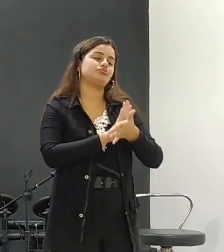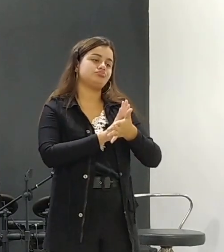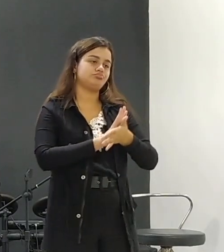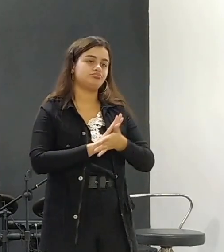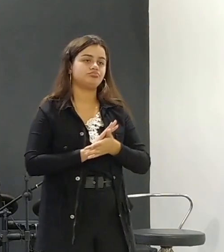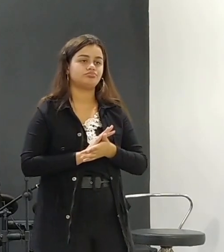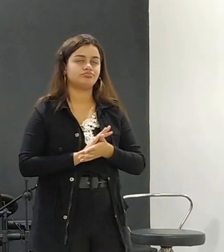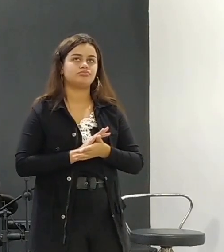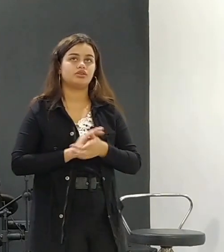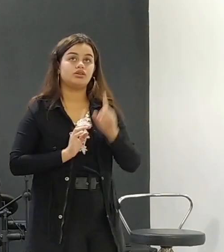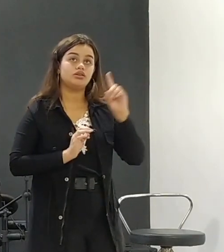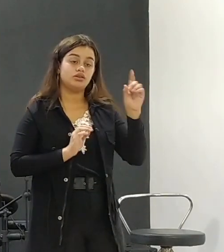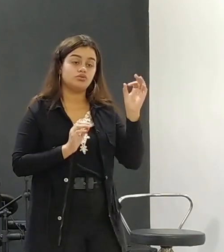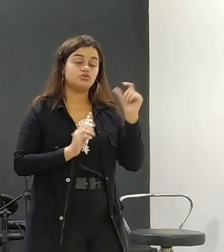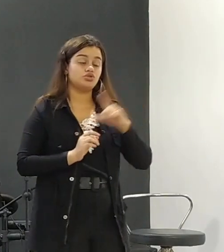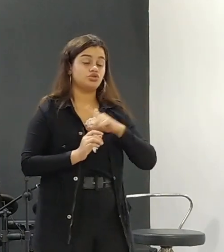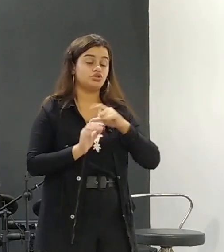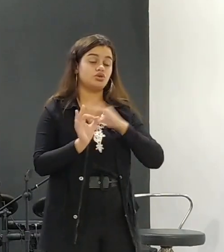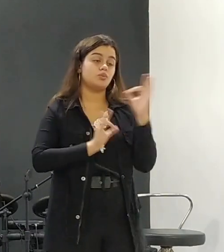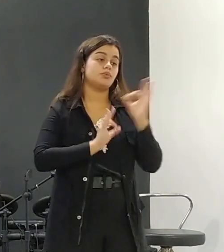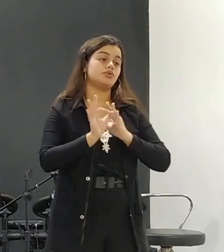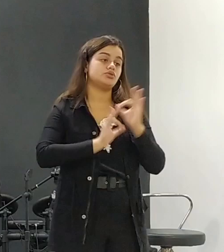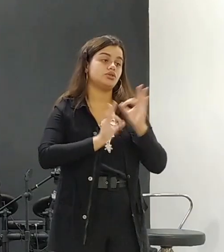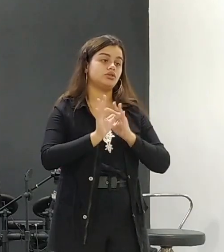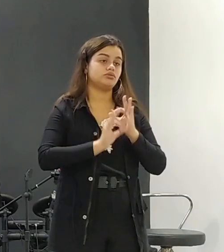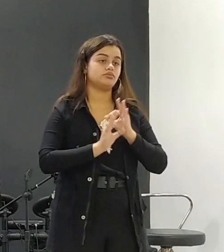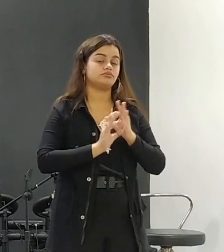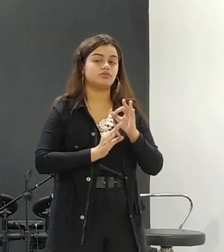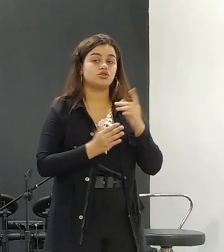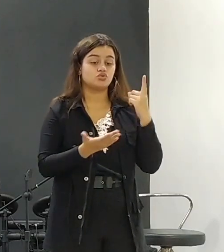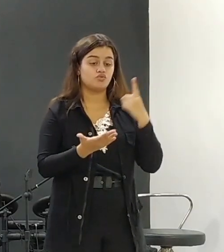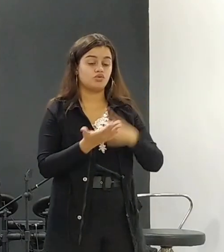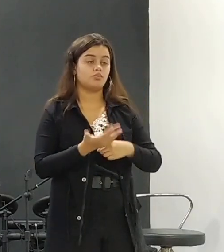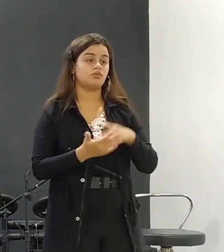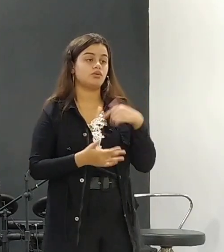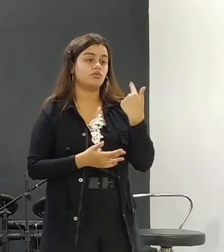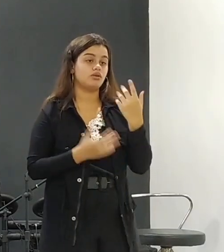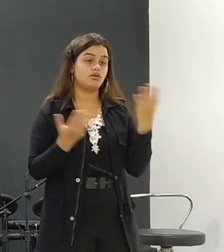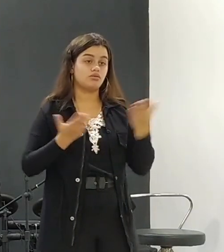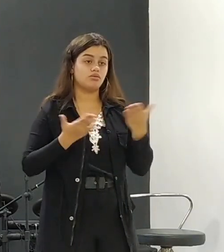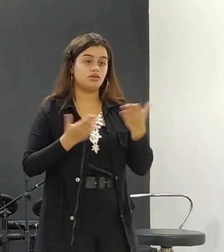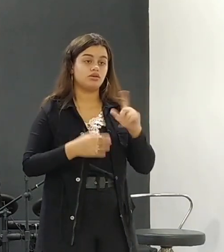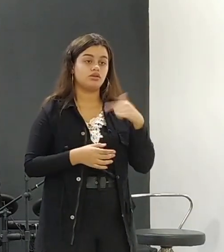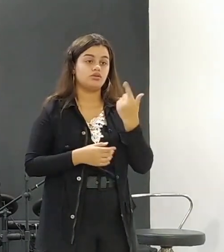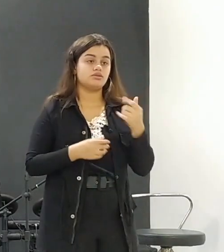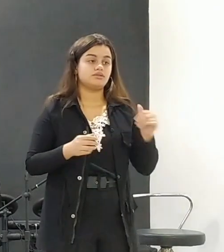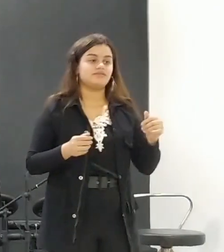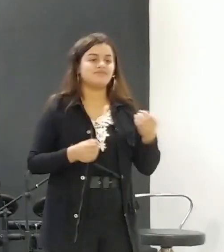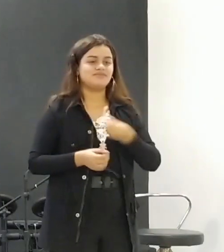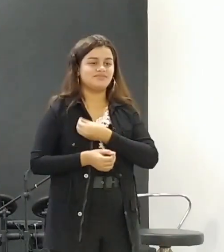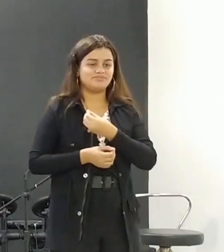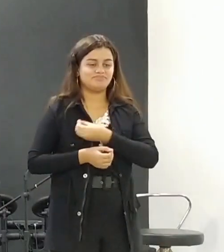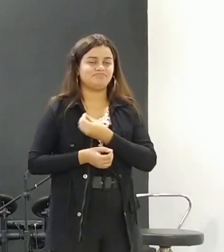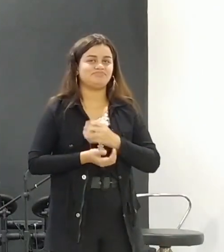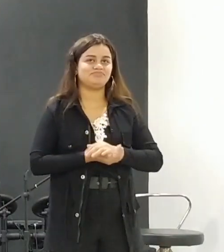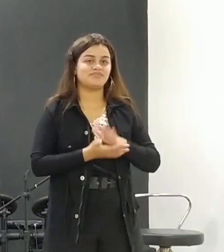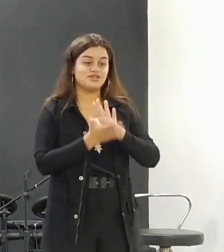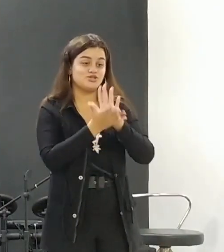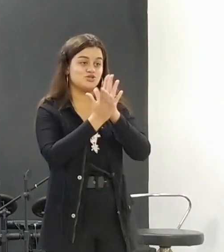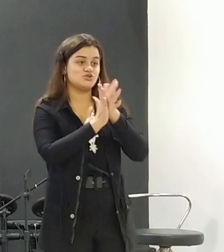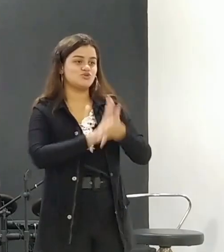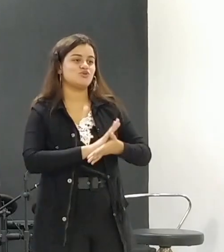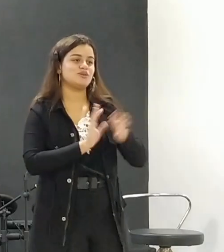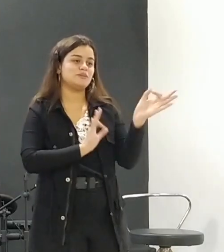que Deus tinha um plano, e esse plano de Deus se confirmou agora na nossa vida. Amém? Mas quando o pecado entra, ele destrói